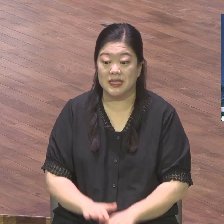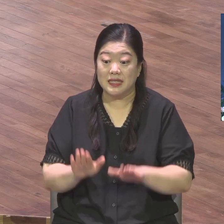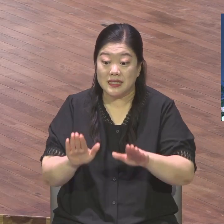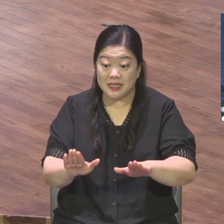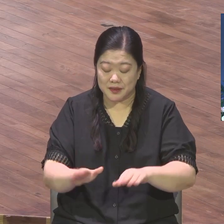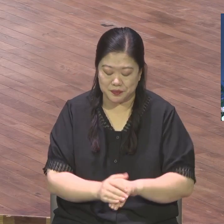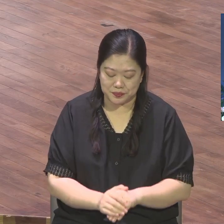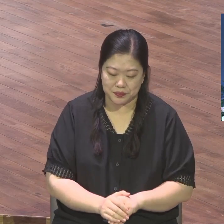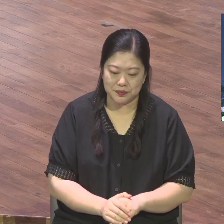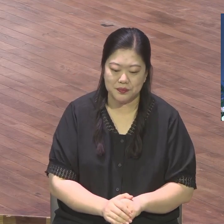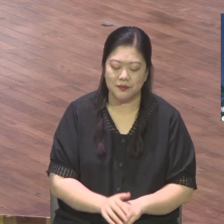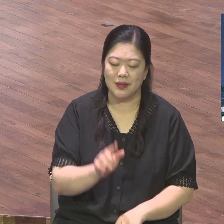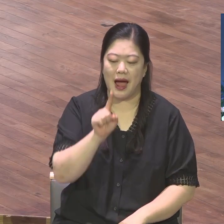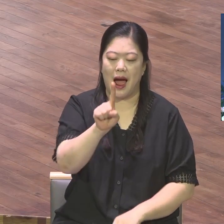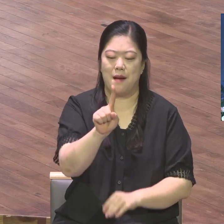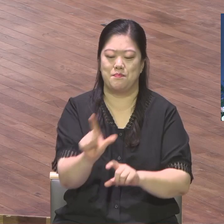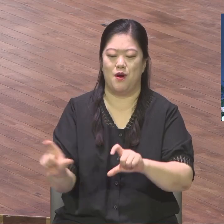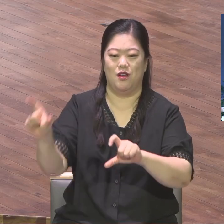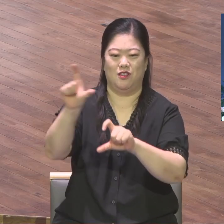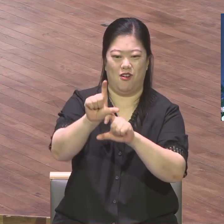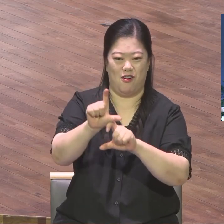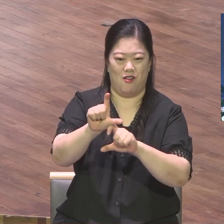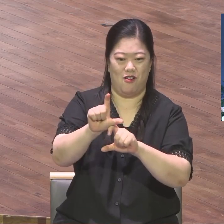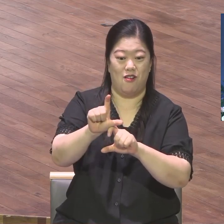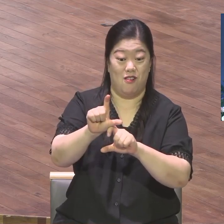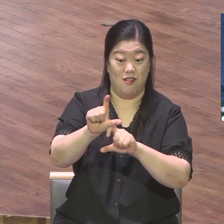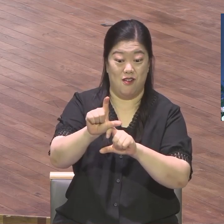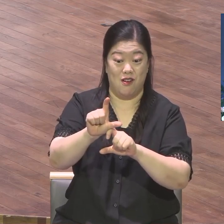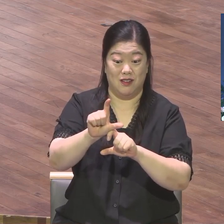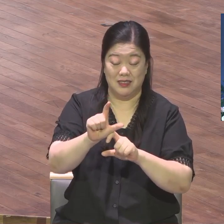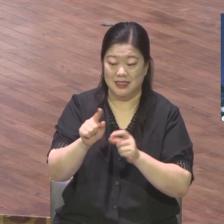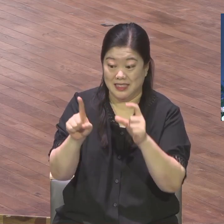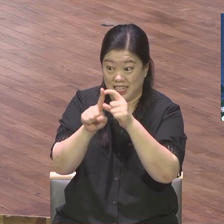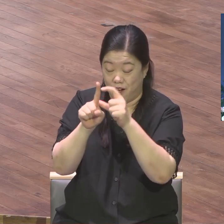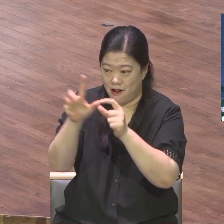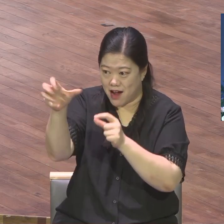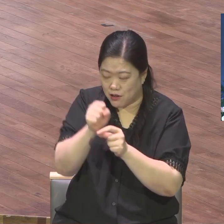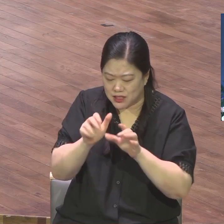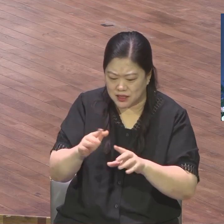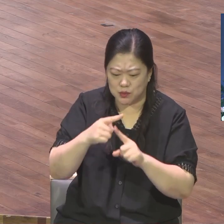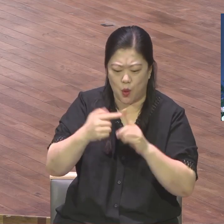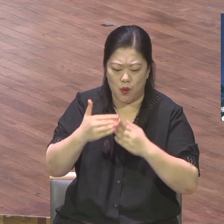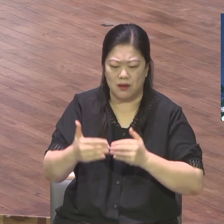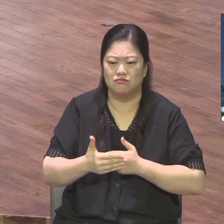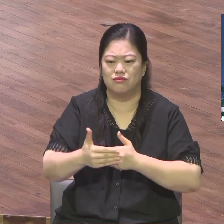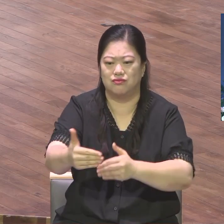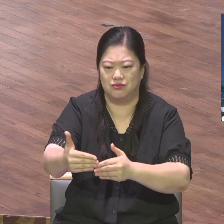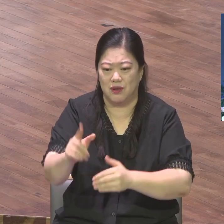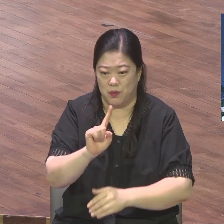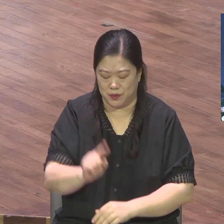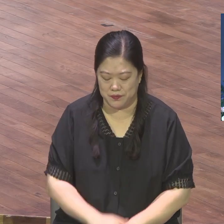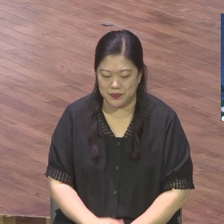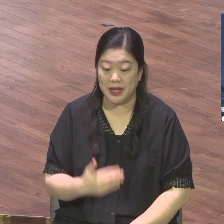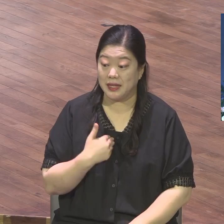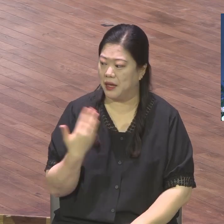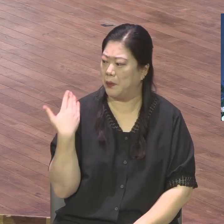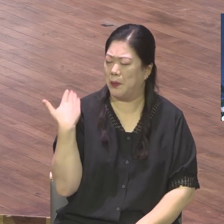이 타이틀은 작년에 제가 원단 메시지에서 결론 내리면서 한 말입니다. The power of one